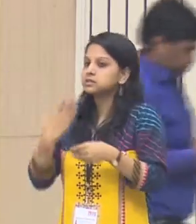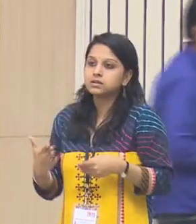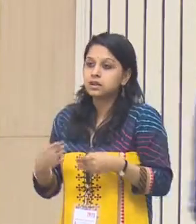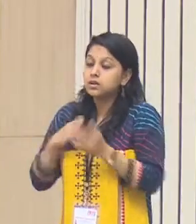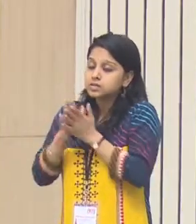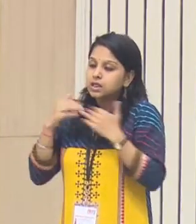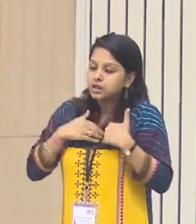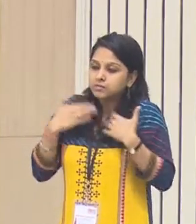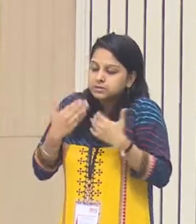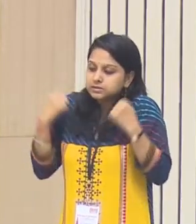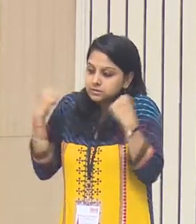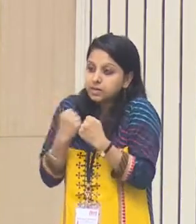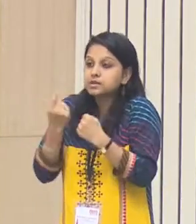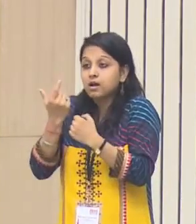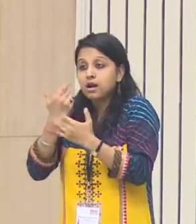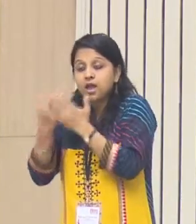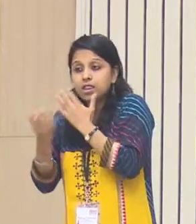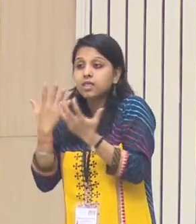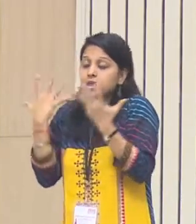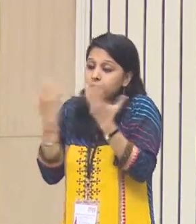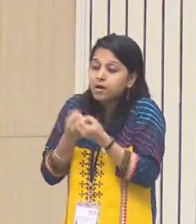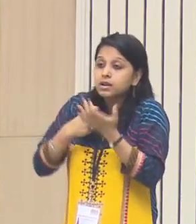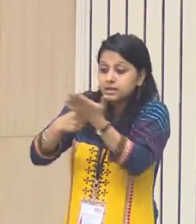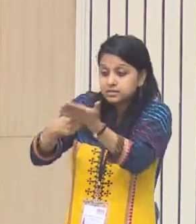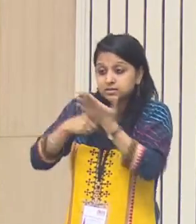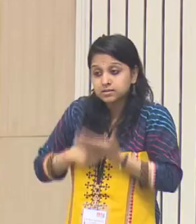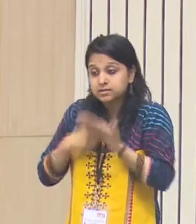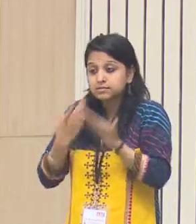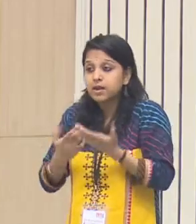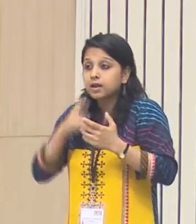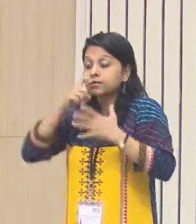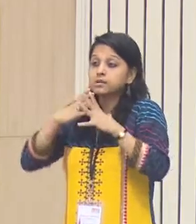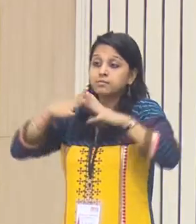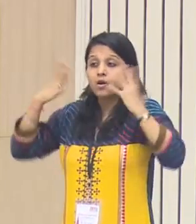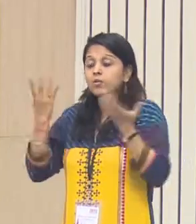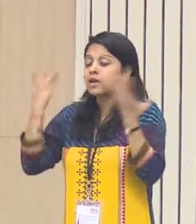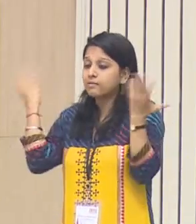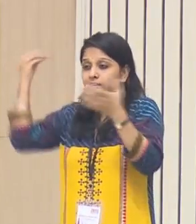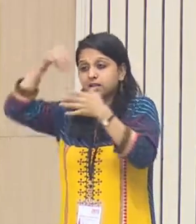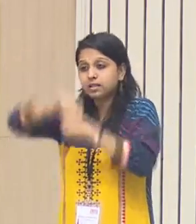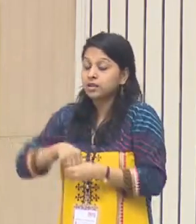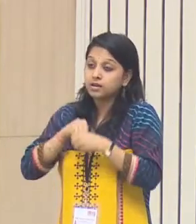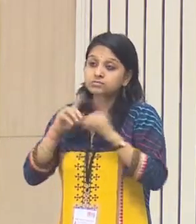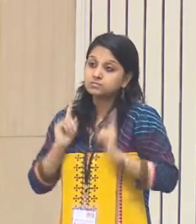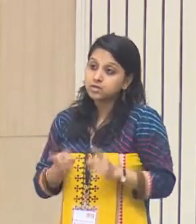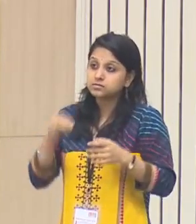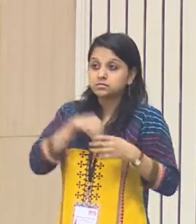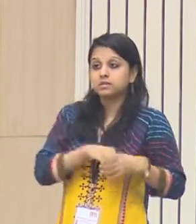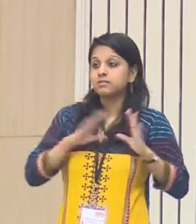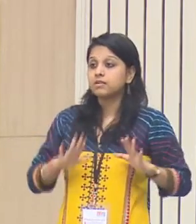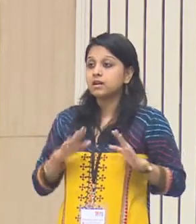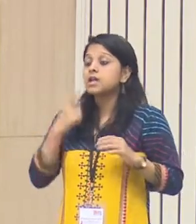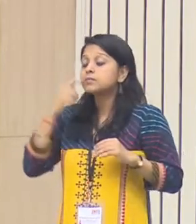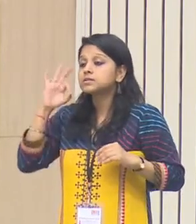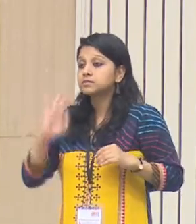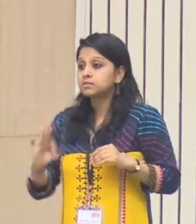लिए तन, मन, धन, पैसा, पदार्थ, मान मर्यादा, इज्जत, शोहरत, सभी कुछ दावे पर लगा देना पड़ता है। सबसे